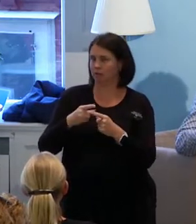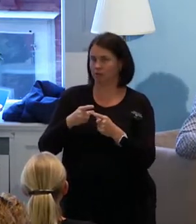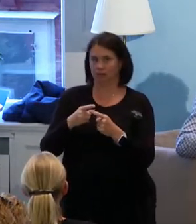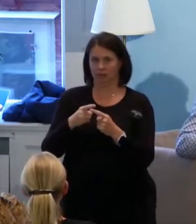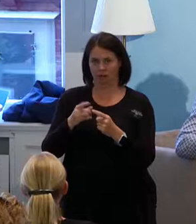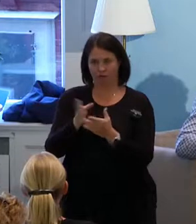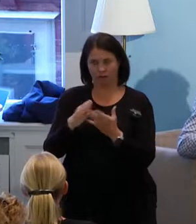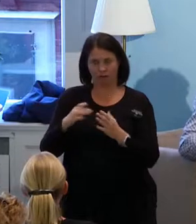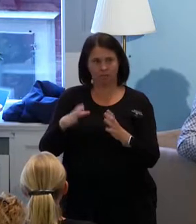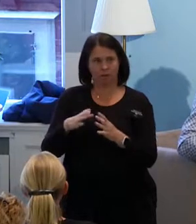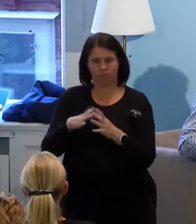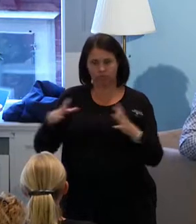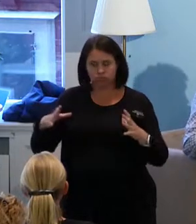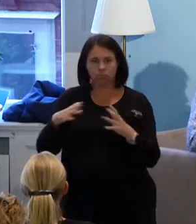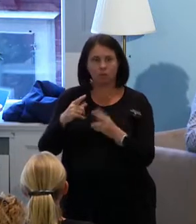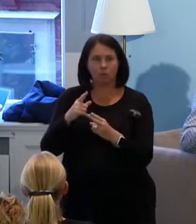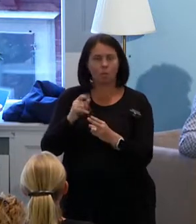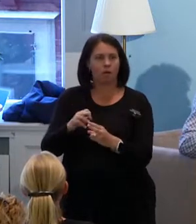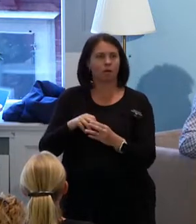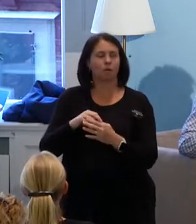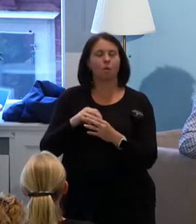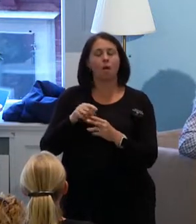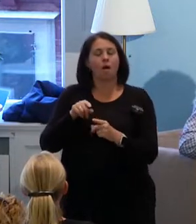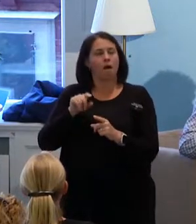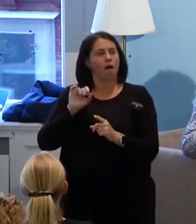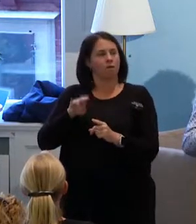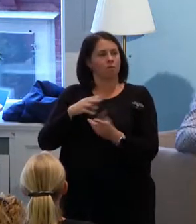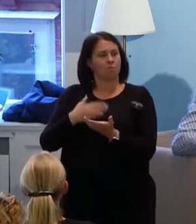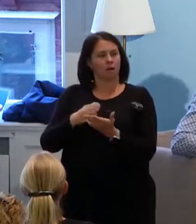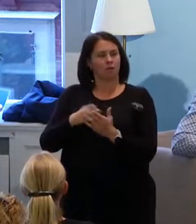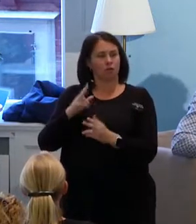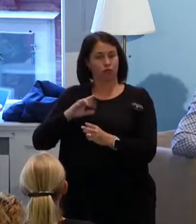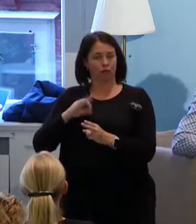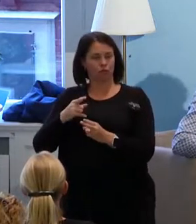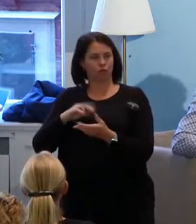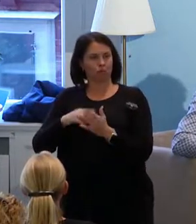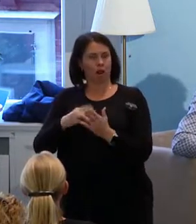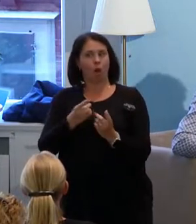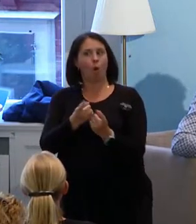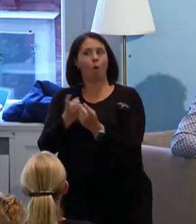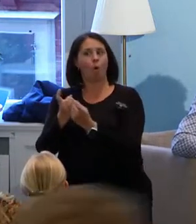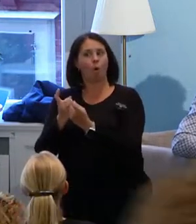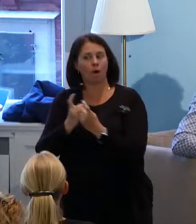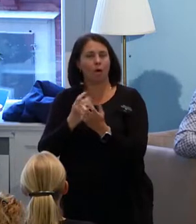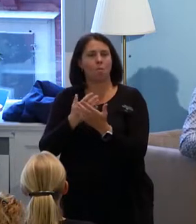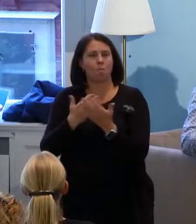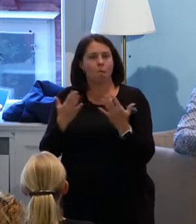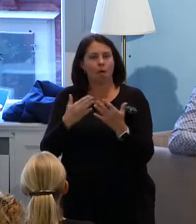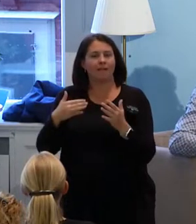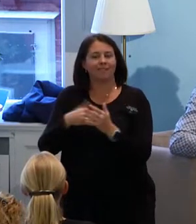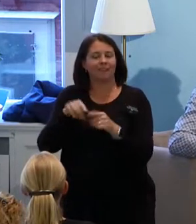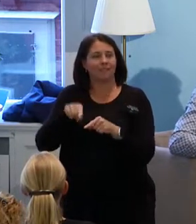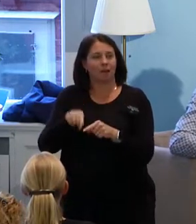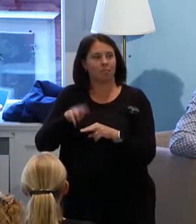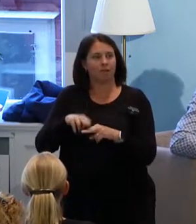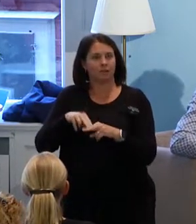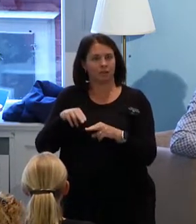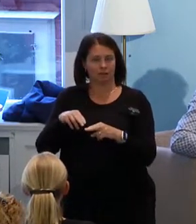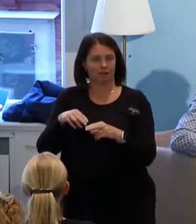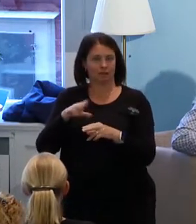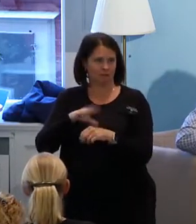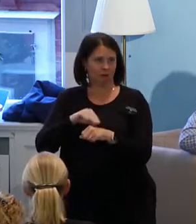han berättar ju om hur mycket de här trygghetssystemen attraherar folk från olika delar av världen. Man gillar att komma